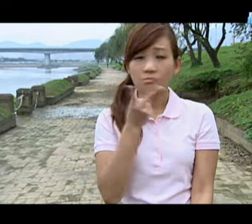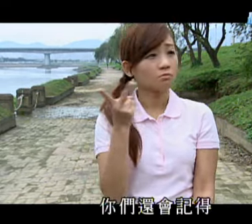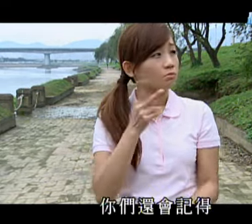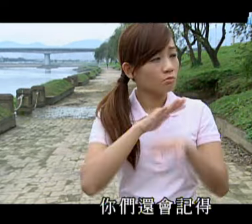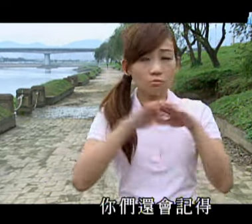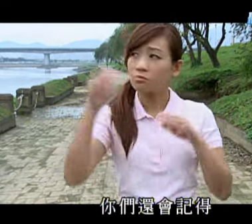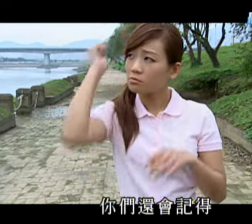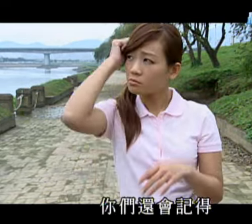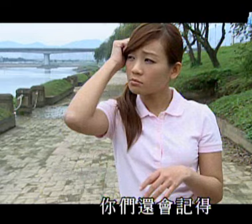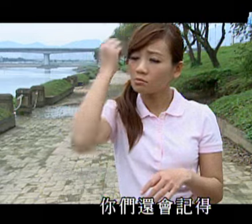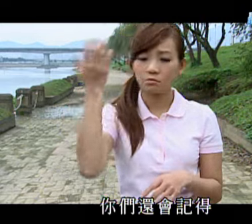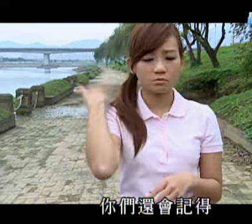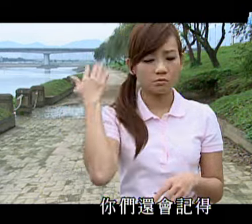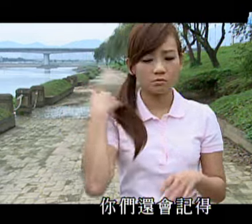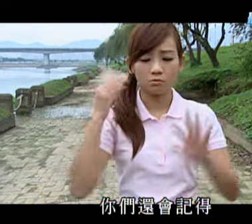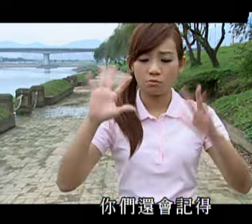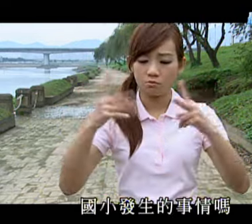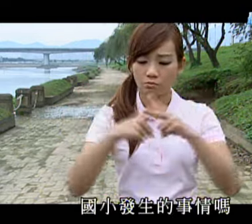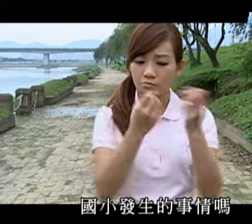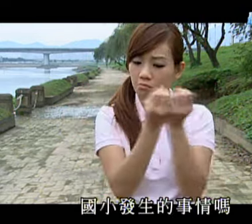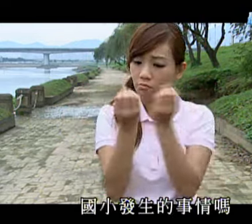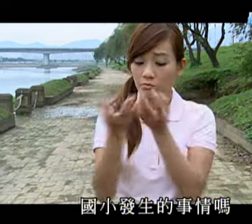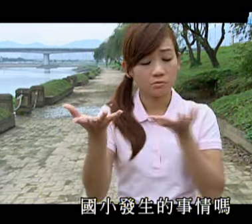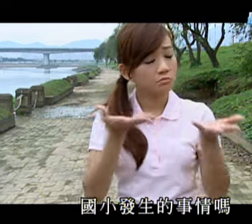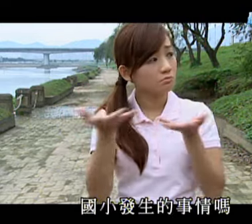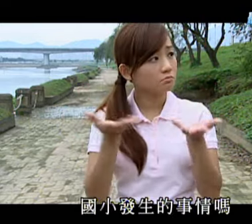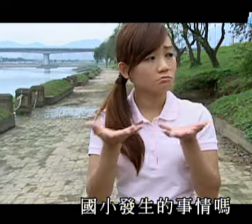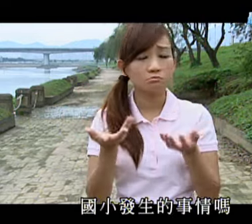你们还会记得国小发生的事情吗？